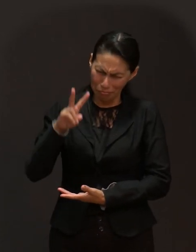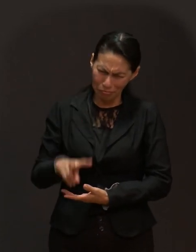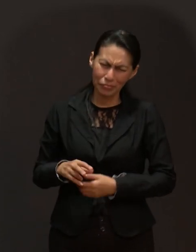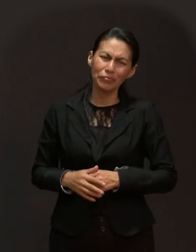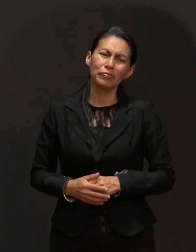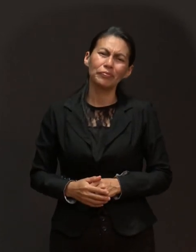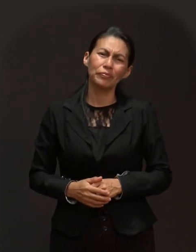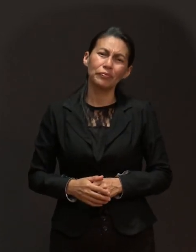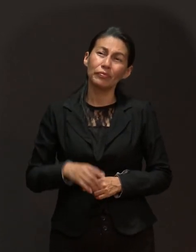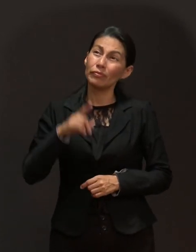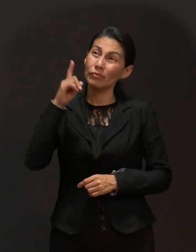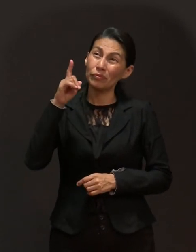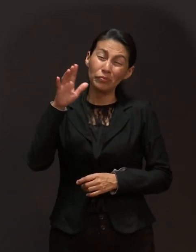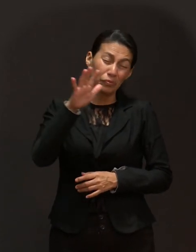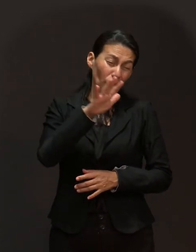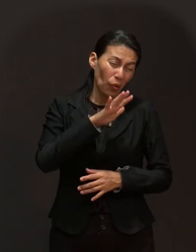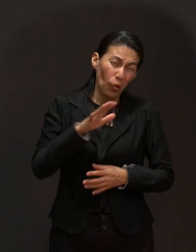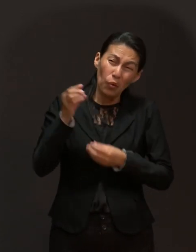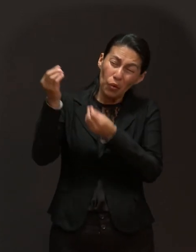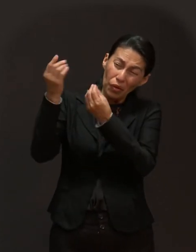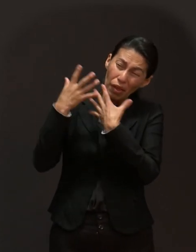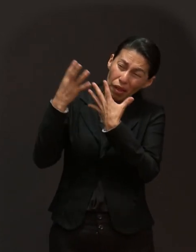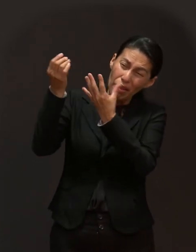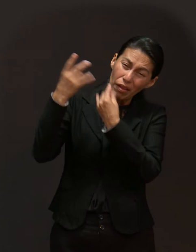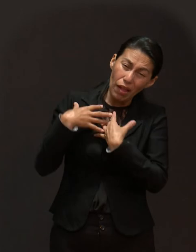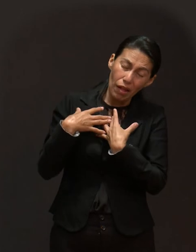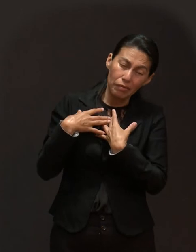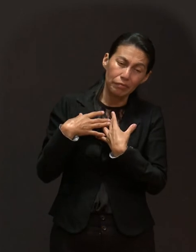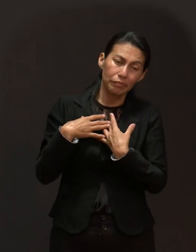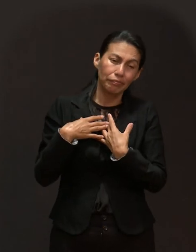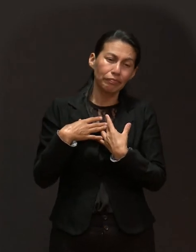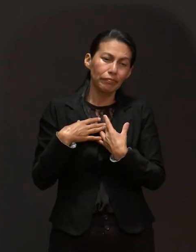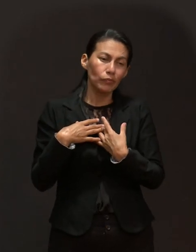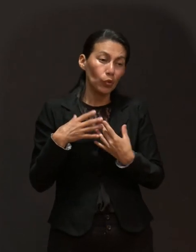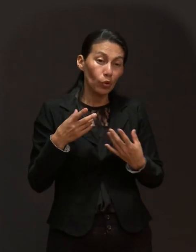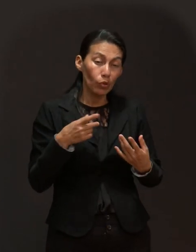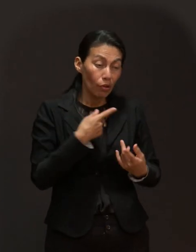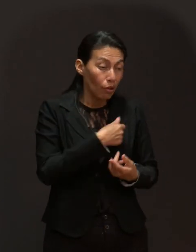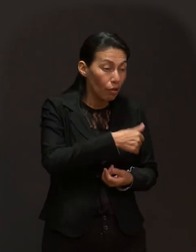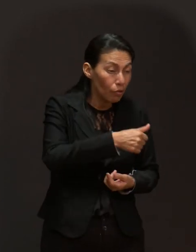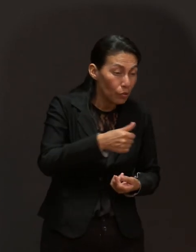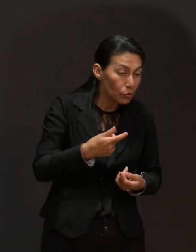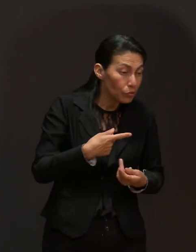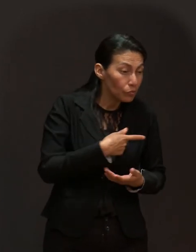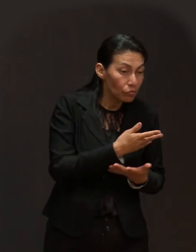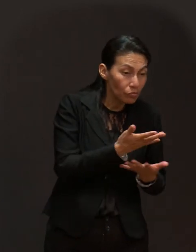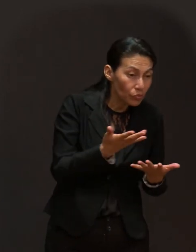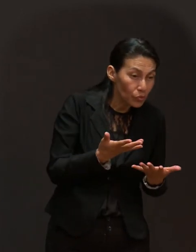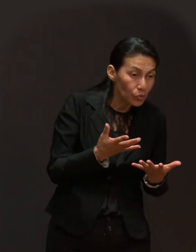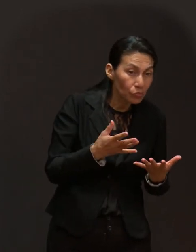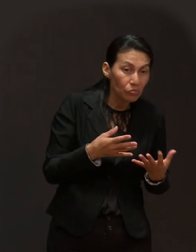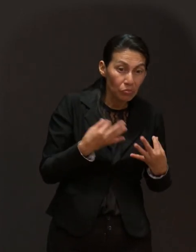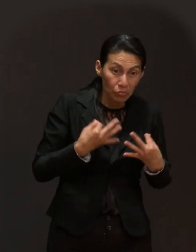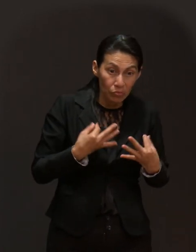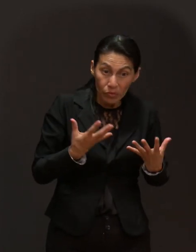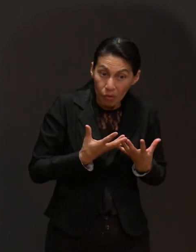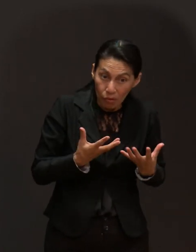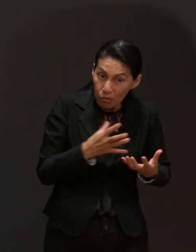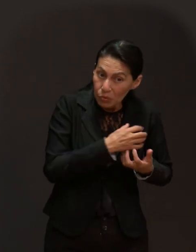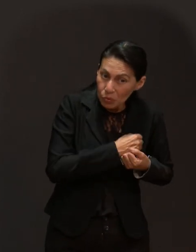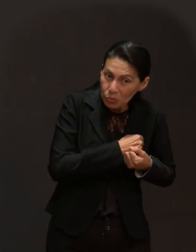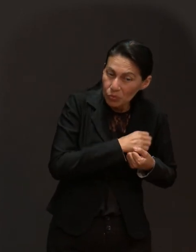mucho más en Dios que en todos los recursos que podamos tener y eso tú lo experimentaste